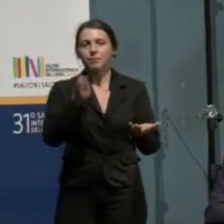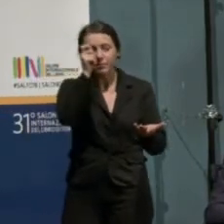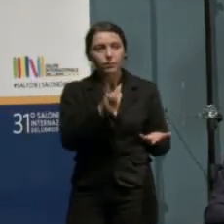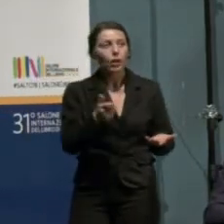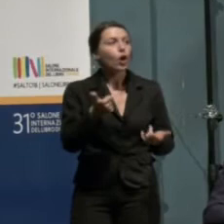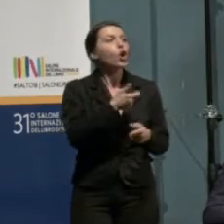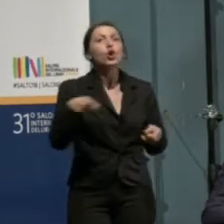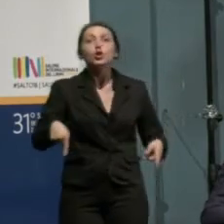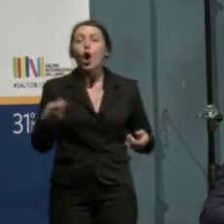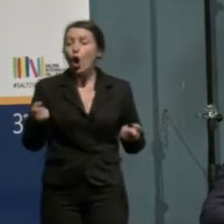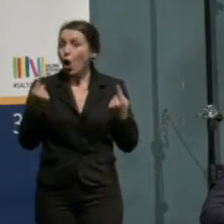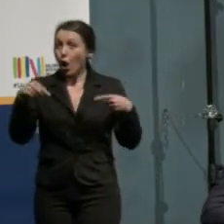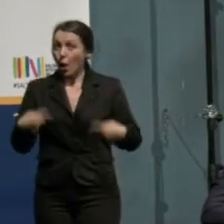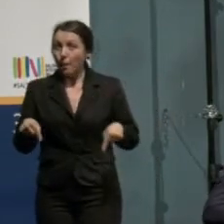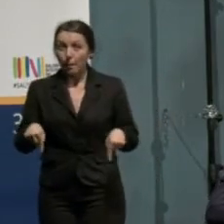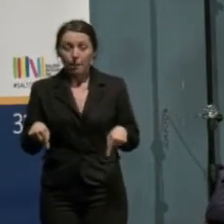riferisco solo